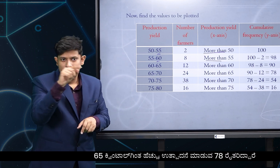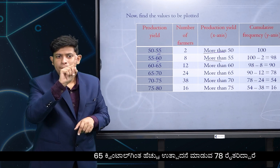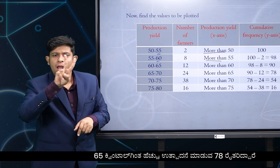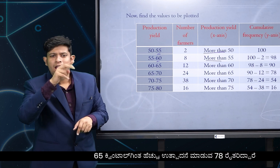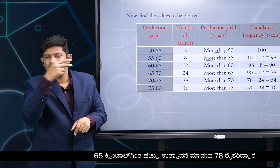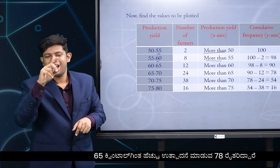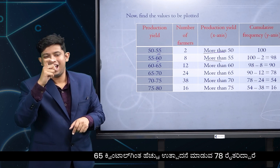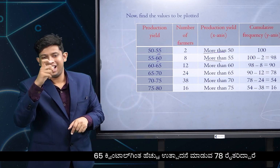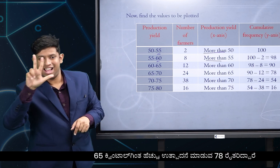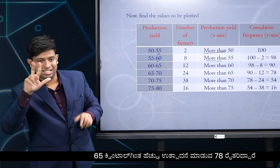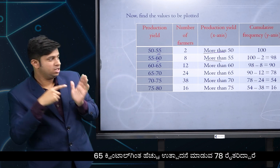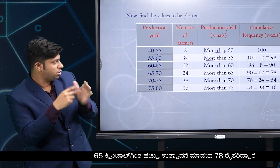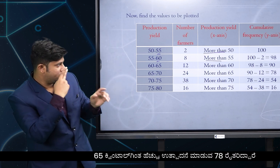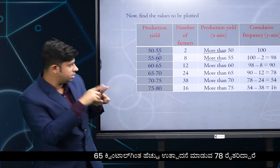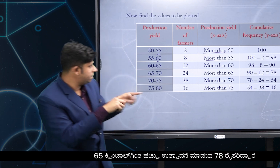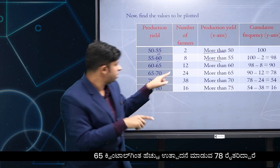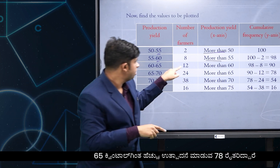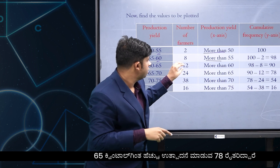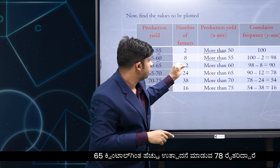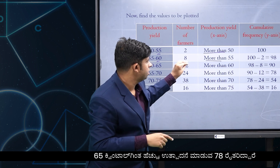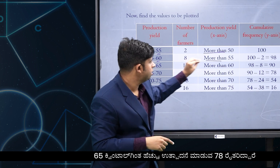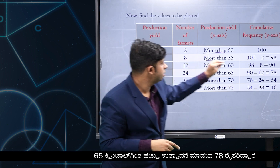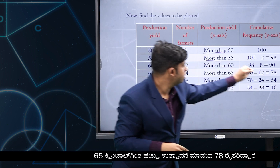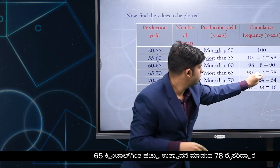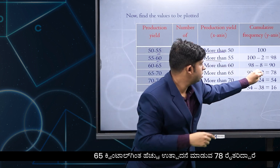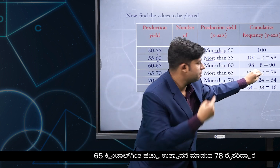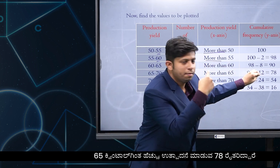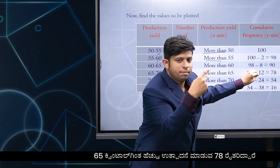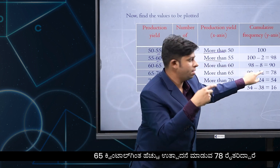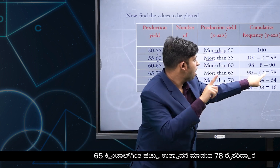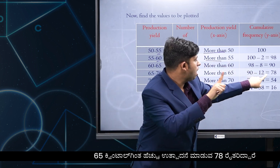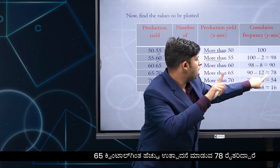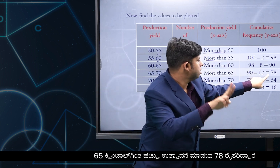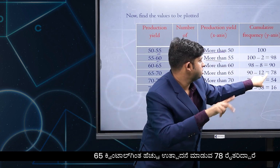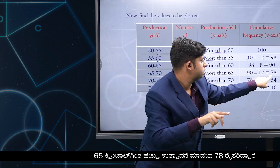65 ಕ್ವಿಂಟಾಲ್ಗಿಂತ ಹೆಚ್ಚು ಉತ್ಪಾದನೆ ಮಾಡುವ 78 ರೈತರಿದ್ದಾರೆ.